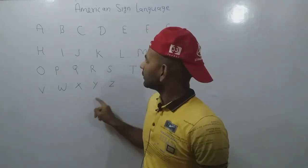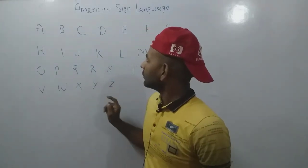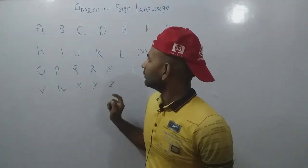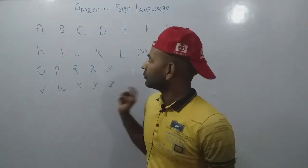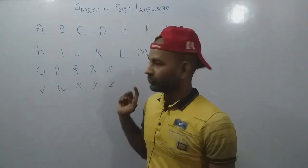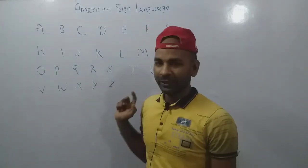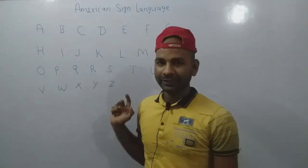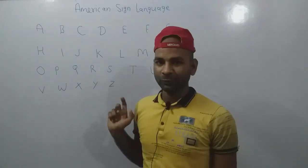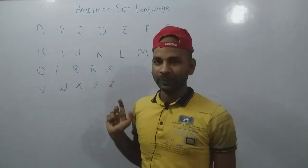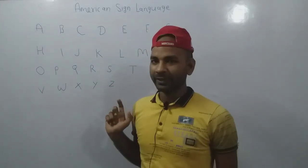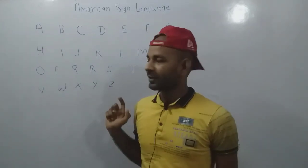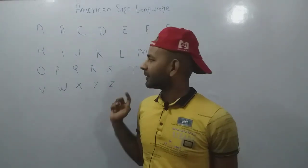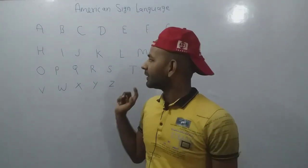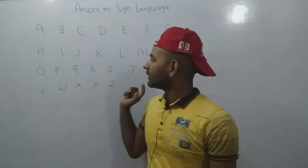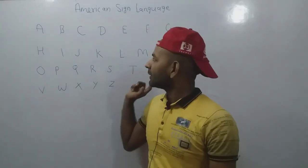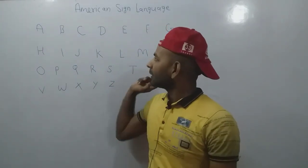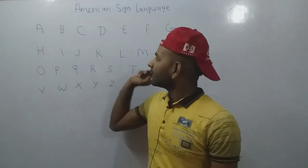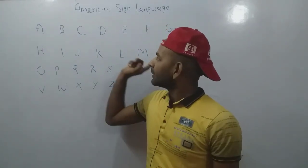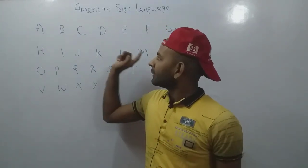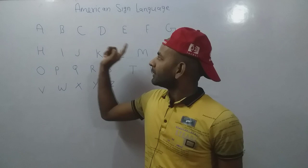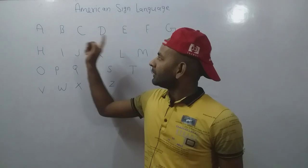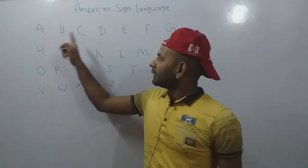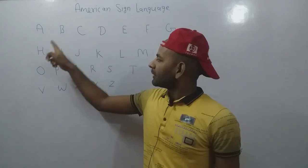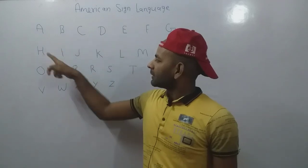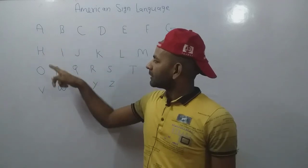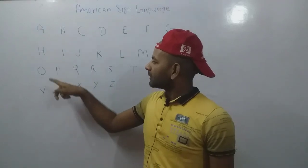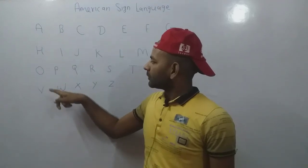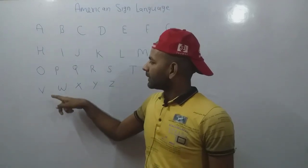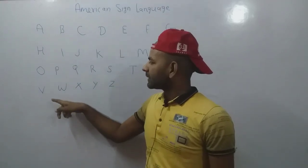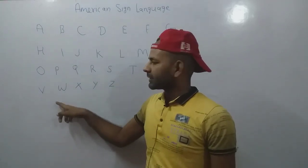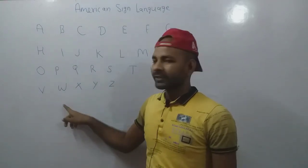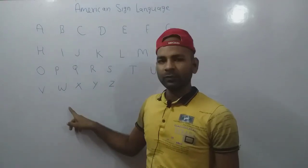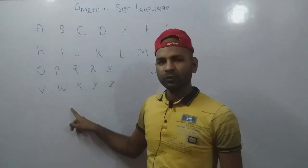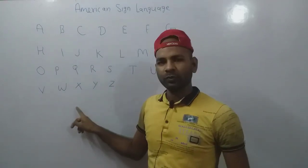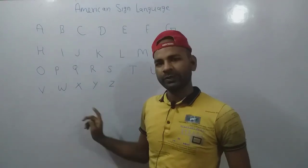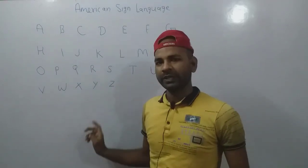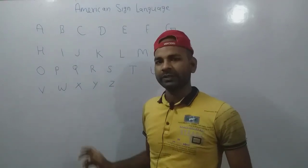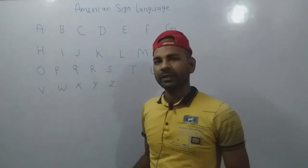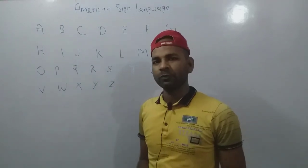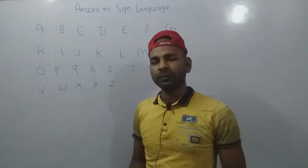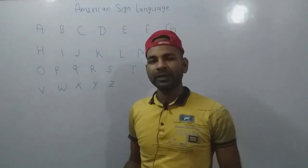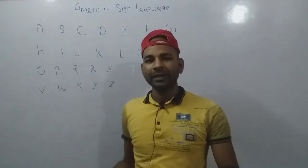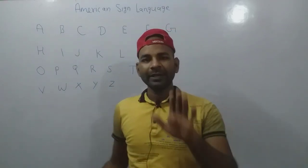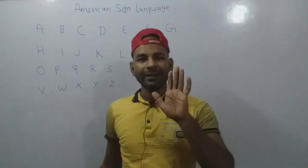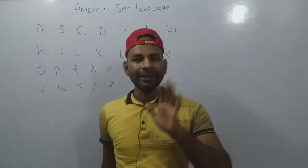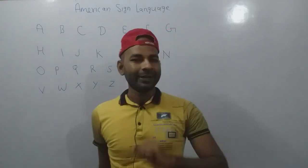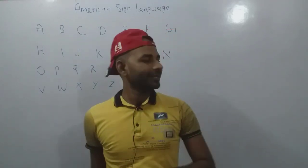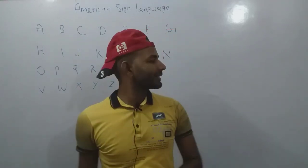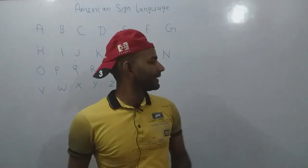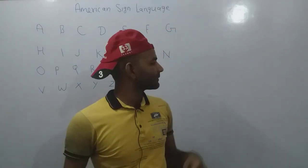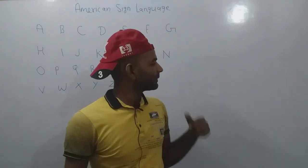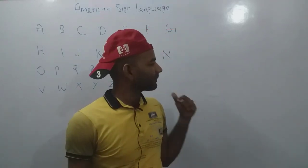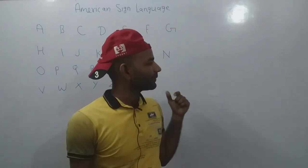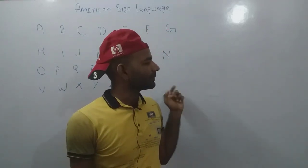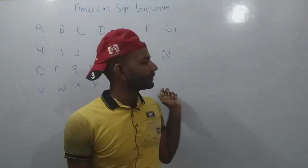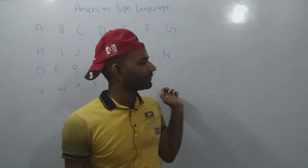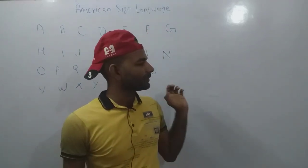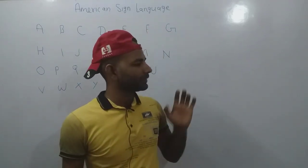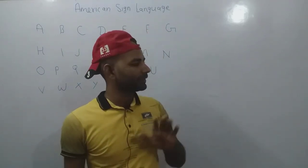तो मुझे तो नहीं लगता कुछ बाकी है, तो इसी तरह से उनको सिखाया जाता है। अब कुछ भी, हाँ, इसके लास्ट में मैं आपको